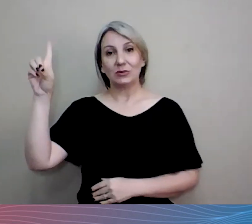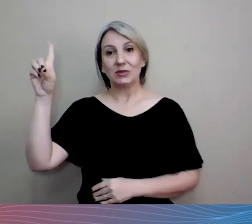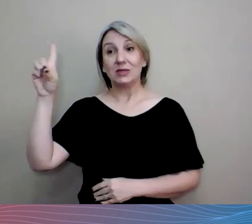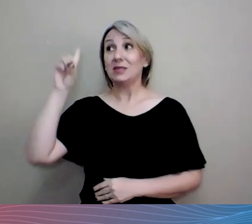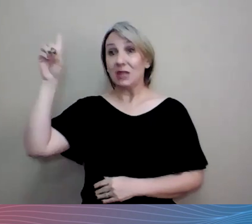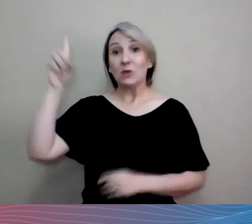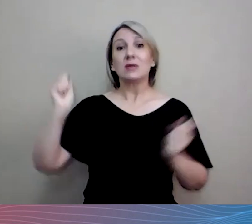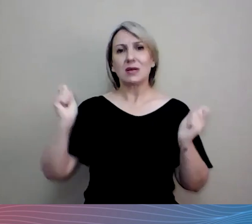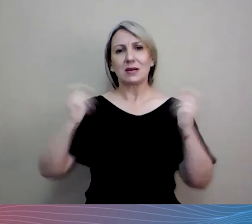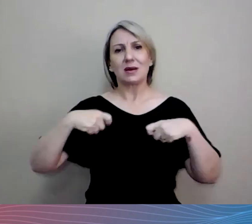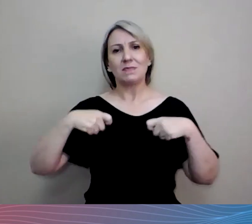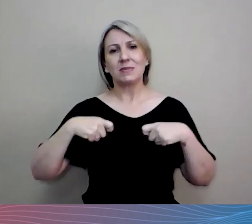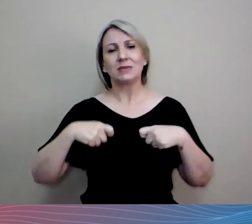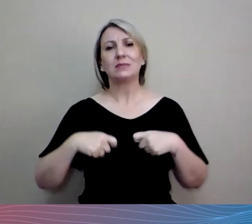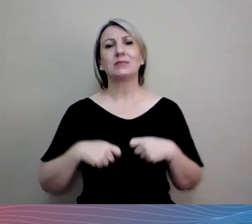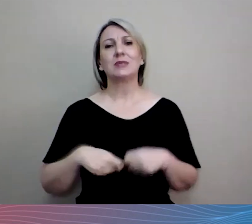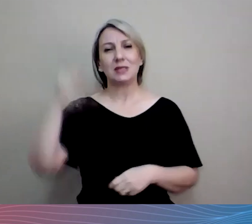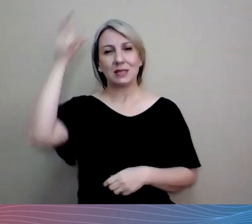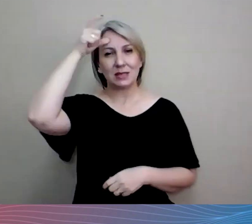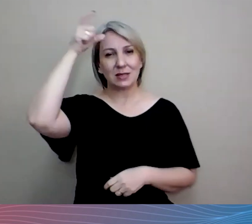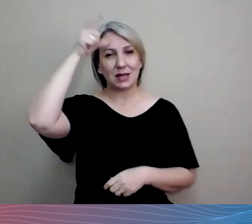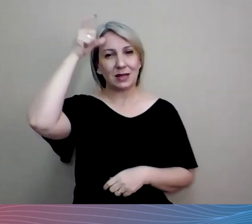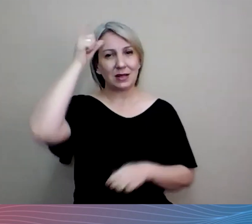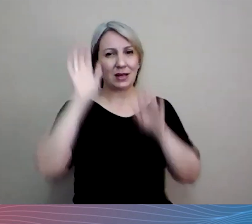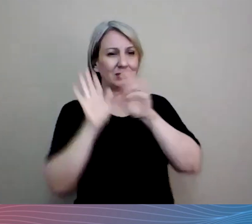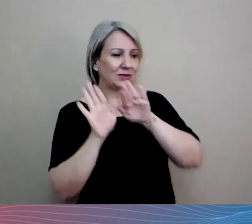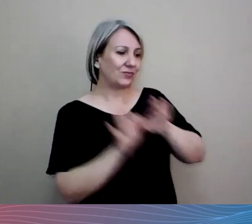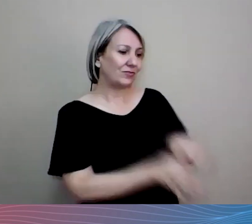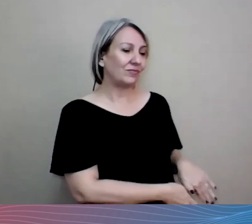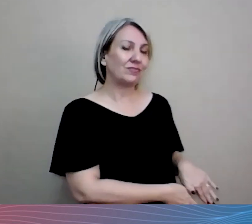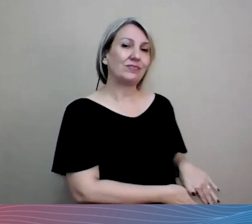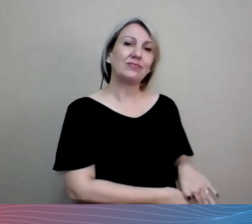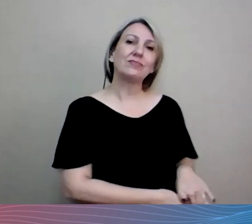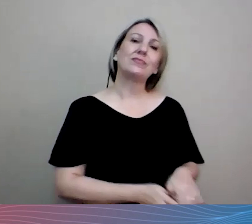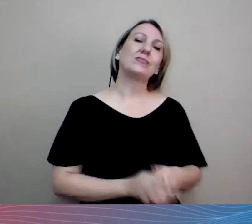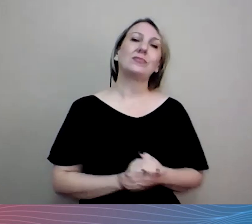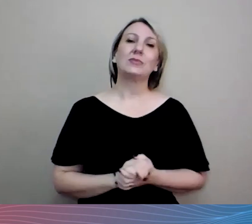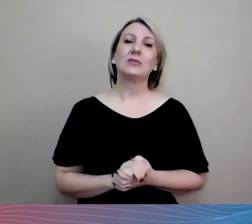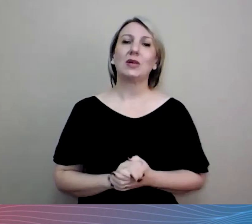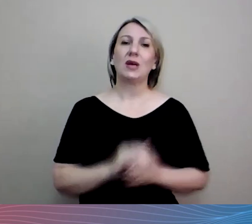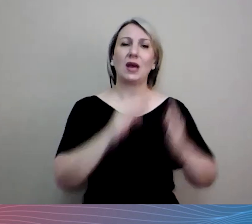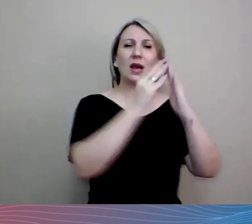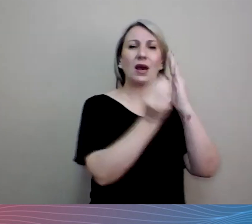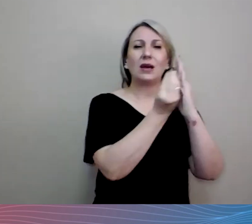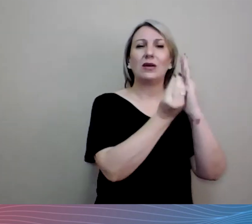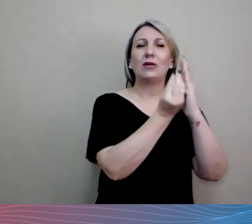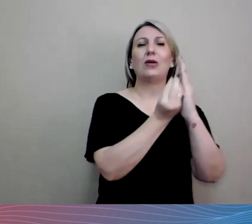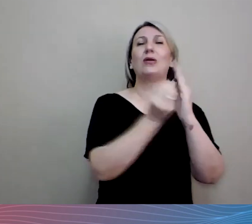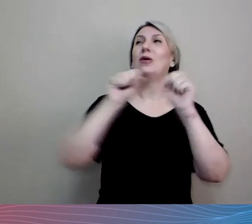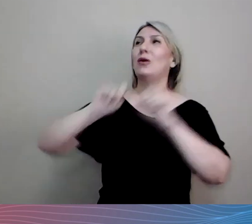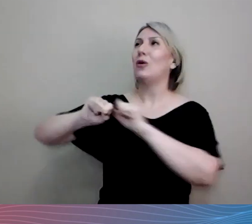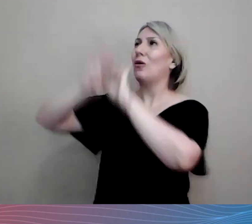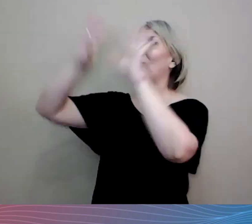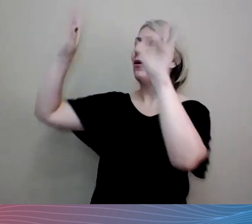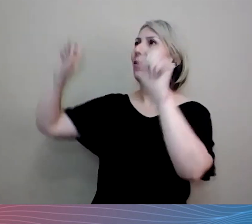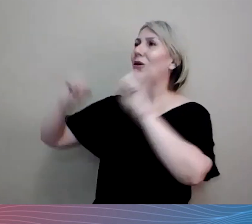Satanás. Aí, versículo 21, a Ele seja a glória na igreja e em Cristo Jesus por todas as